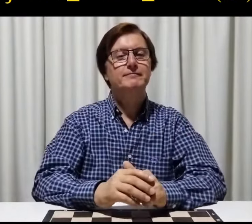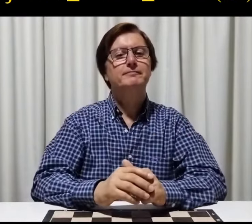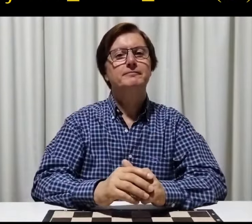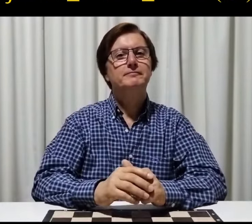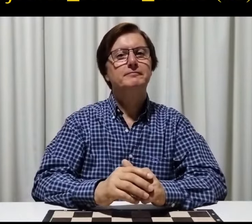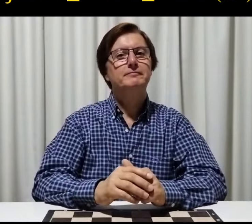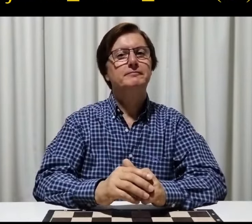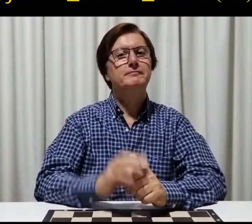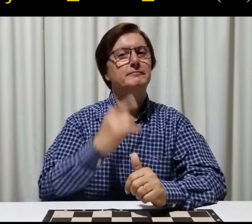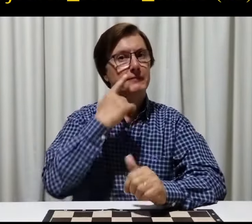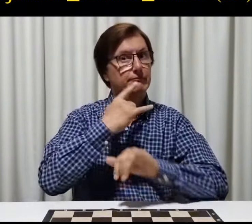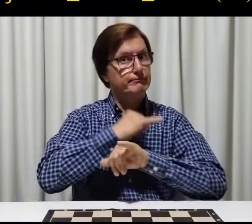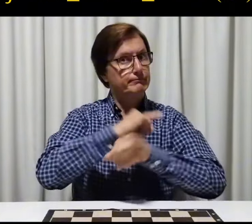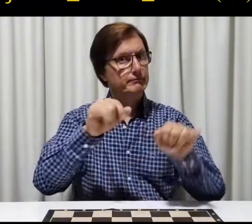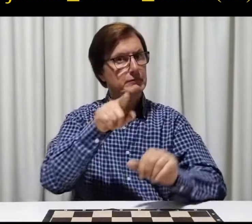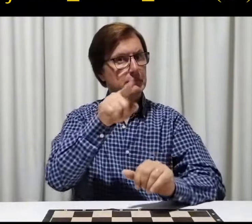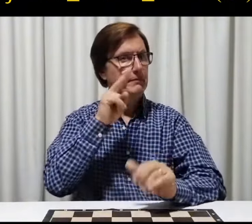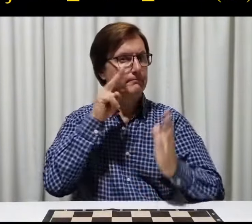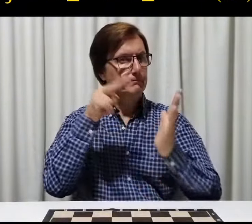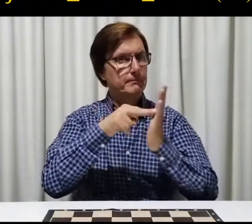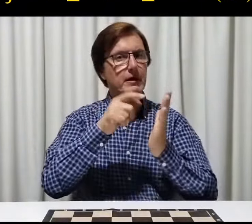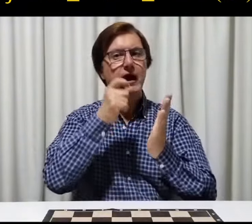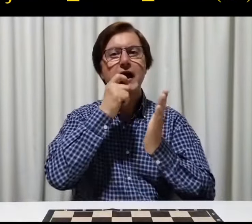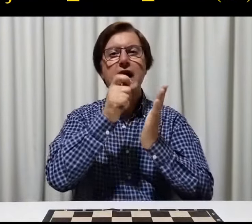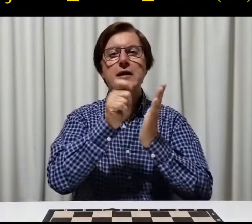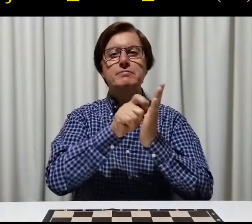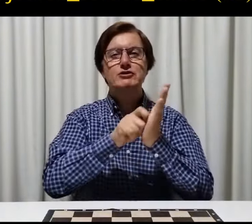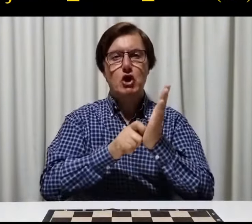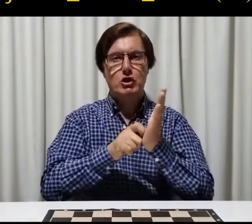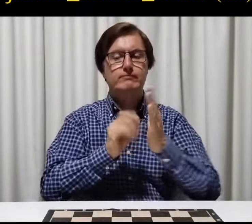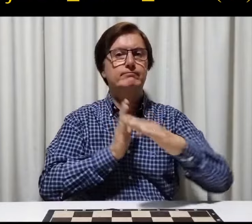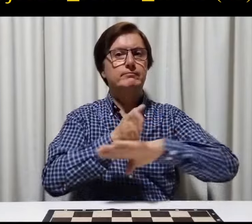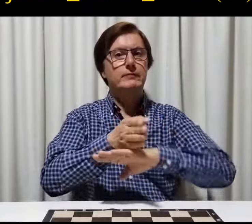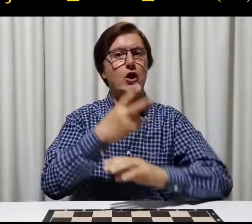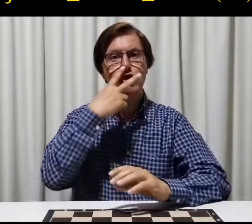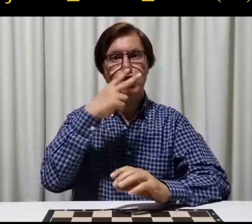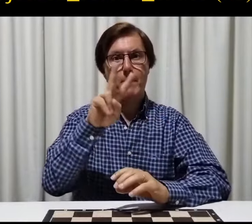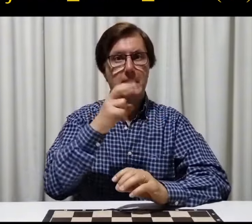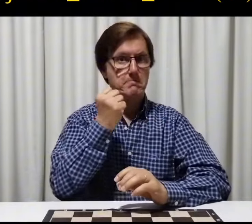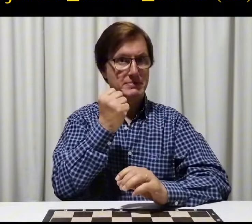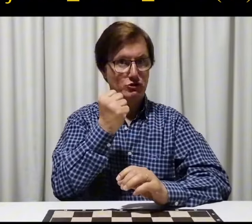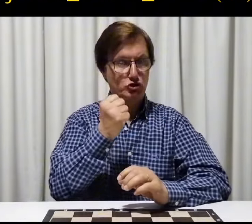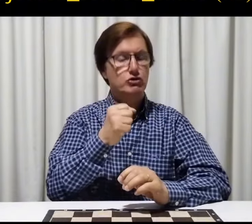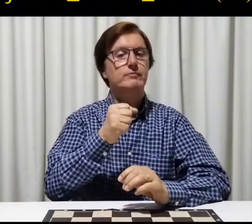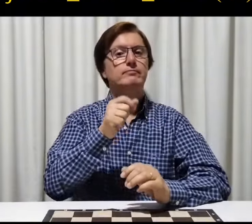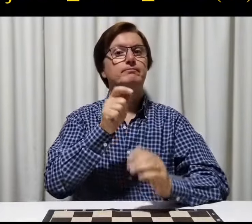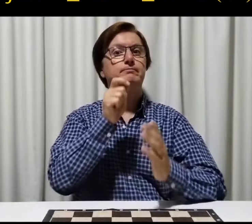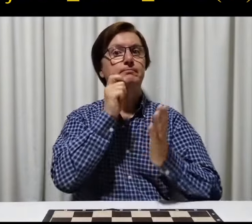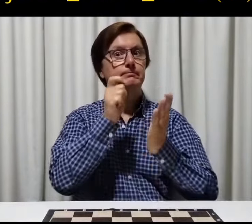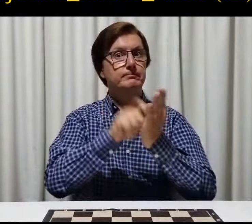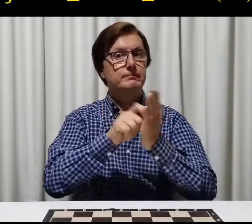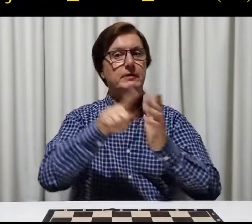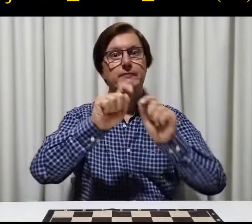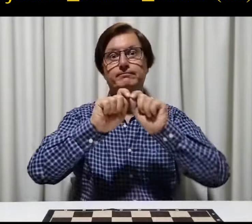sordas les informamos que el costo de la escripción es de 2000 pes abriendo el link del